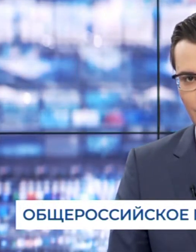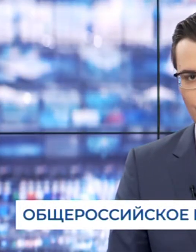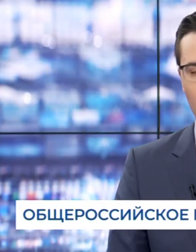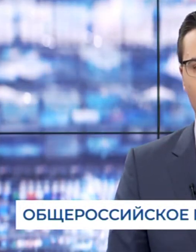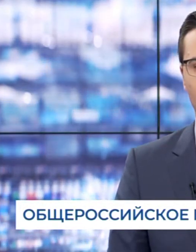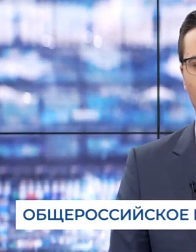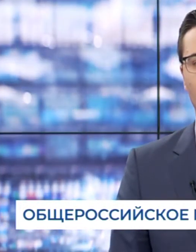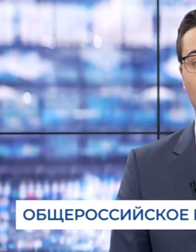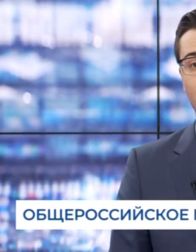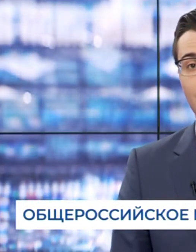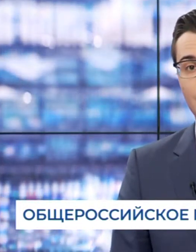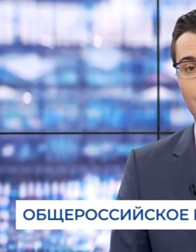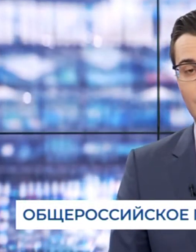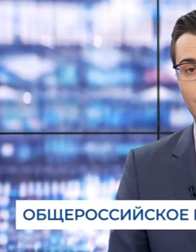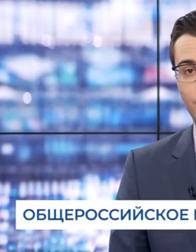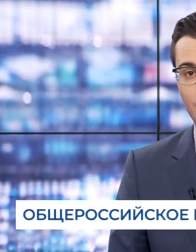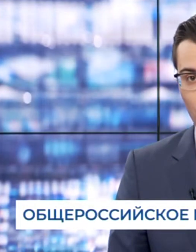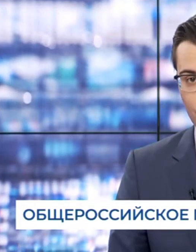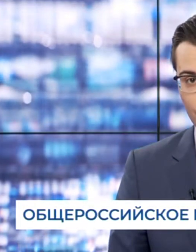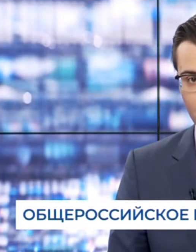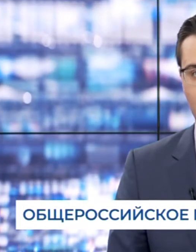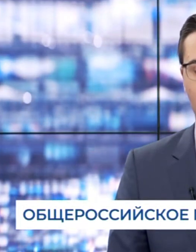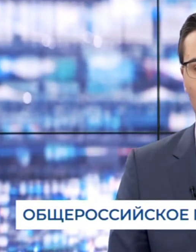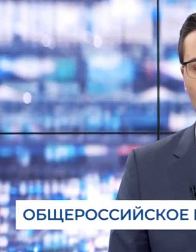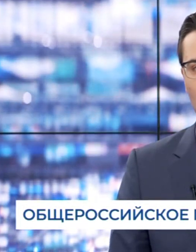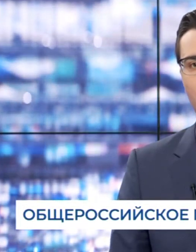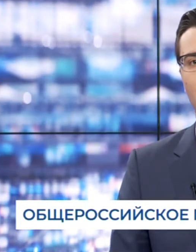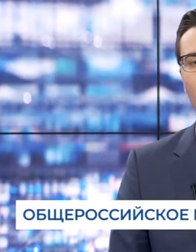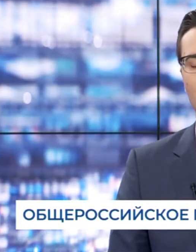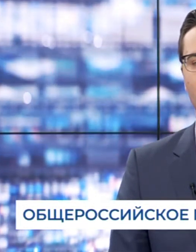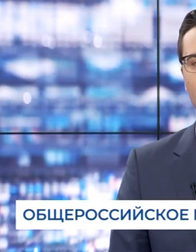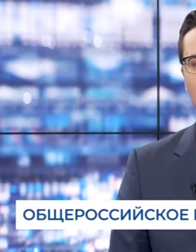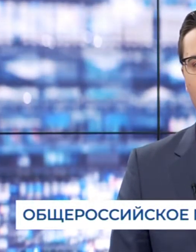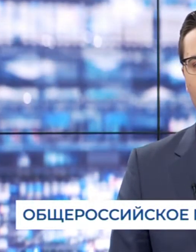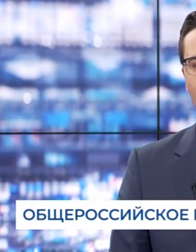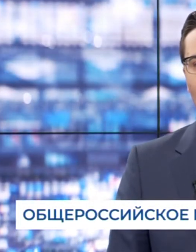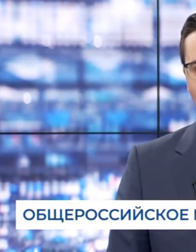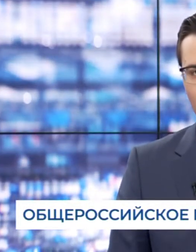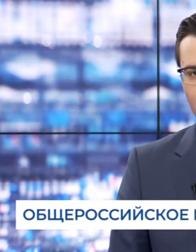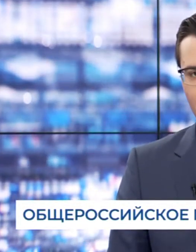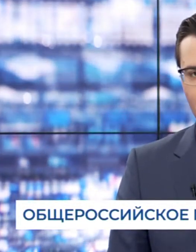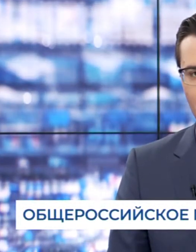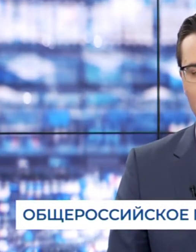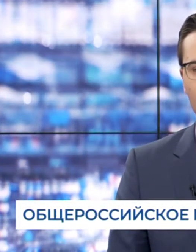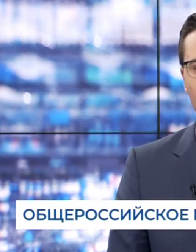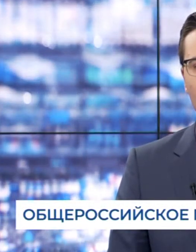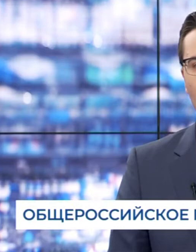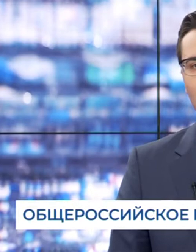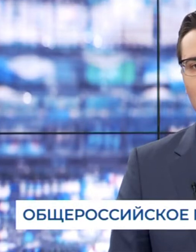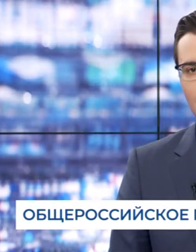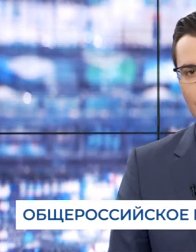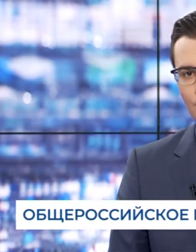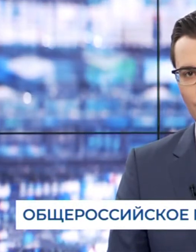тысяч человек это около 60 процентов от общего числа тех кто может принять участие в голосовании таковы данные регионального